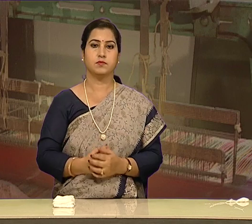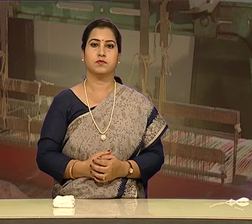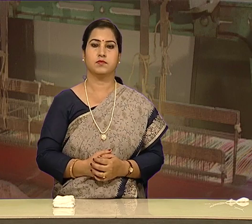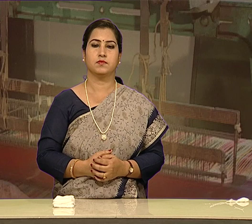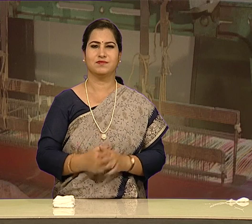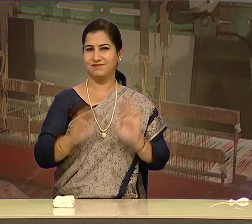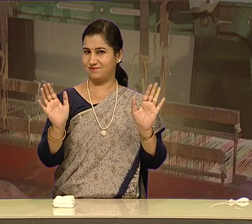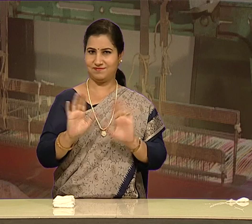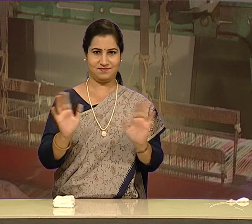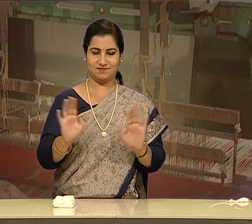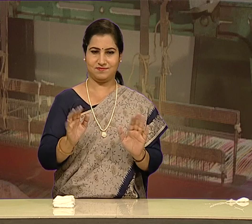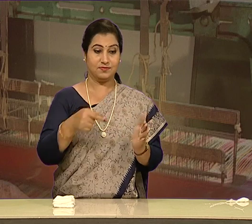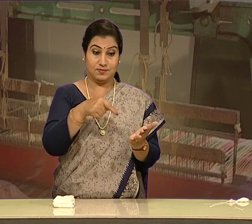अरे नहीं, अभी नहीं।